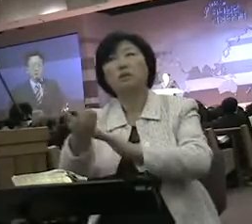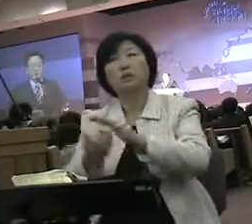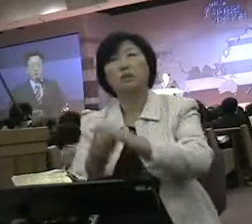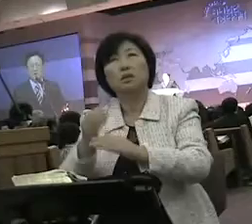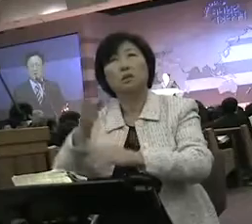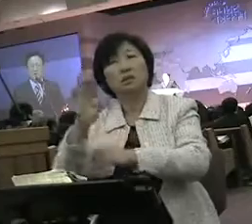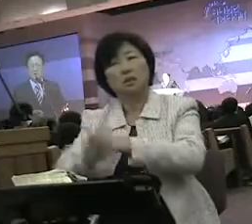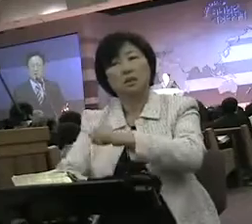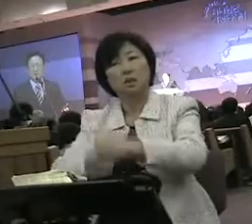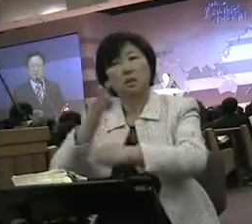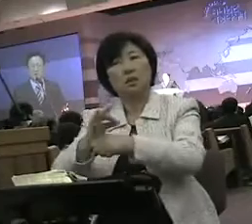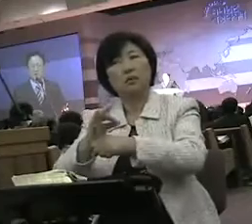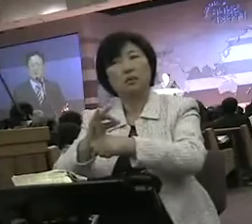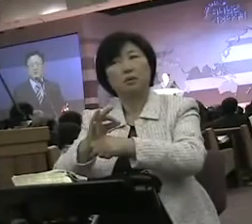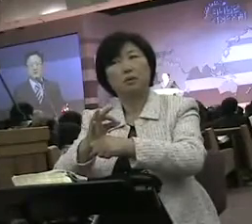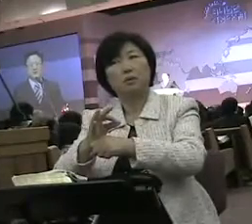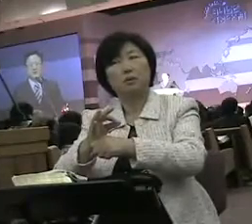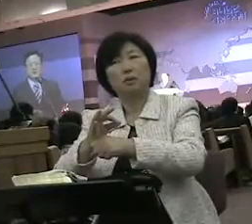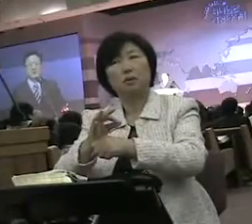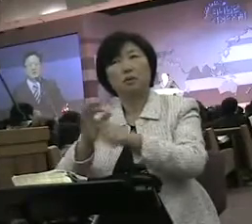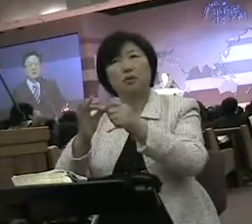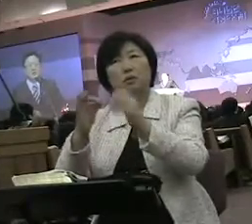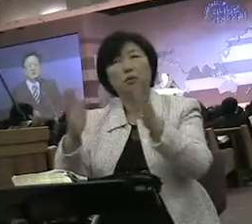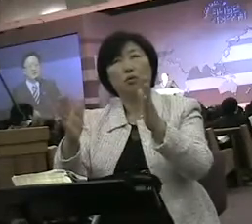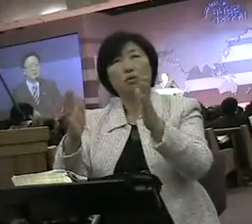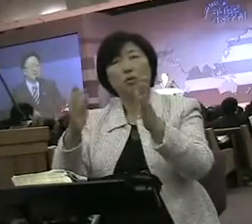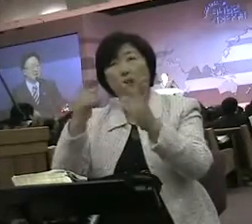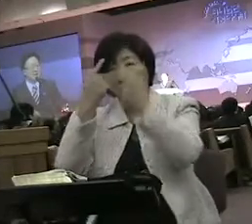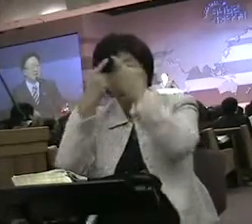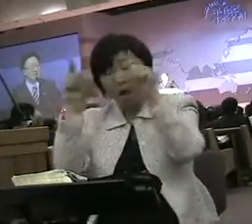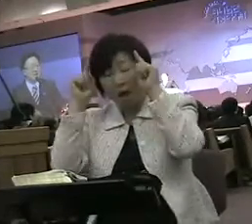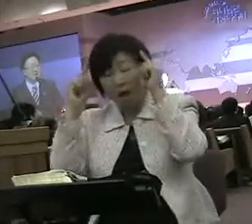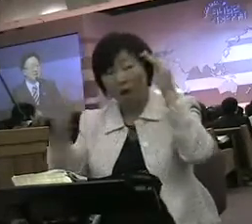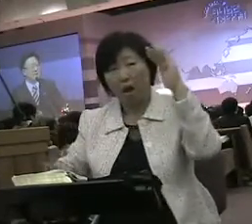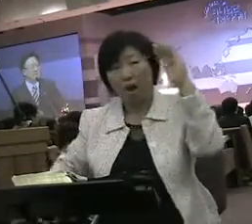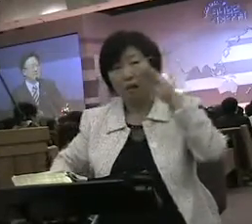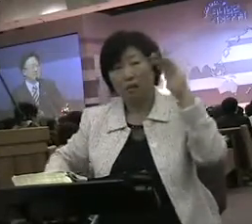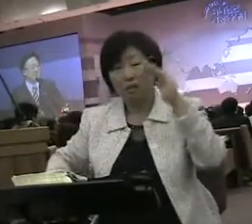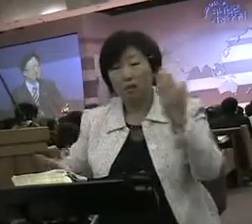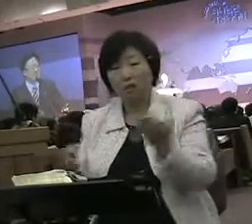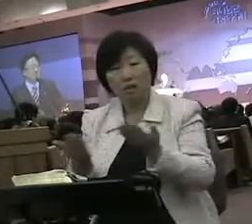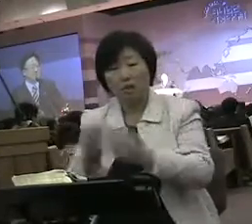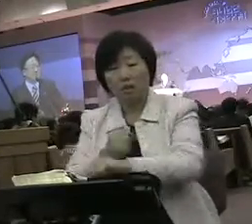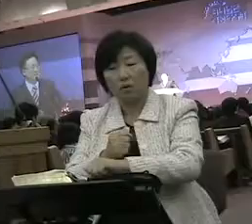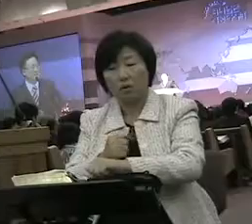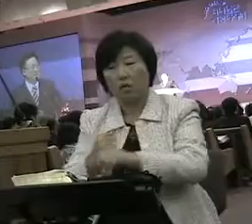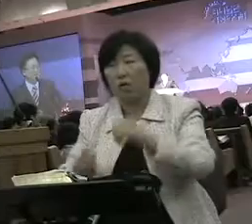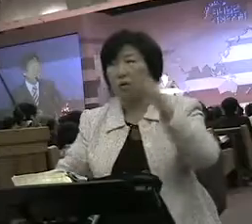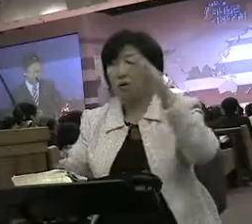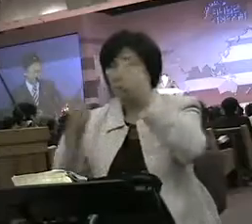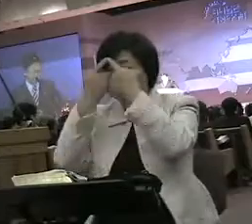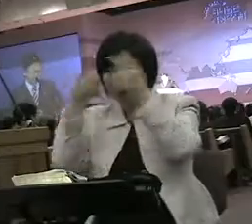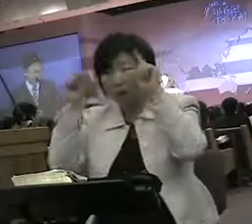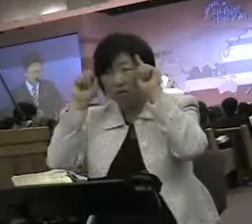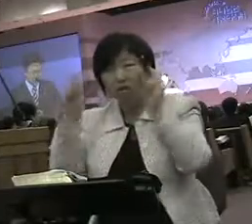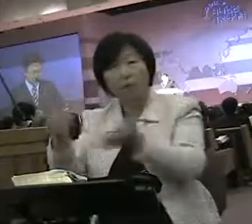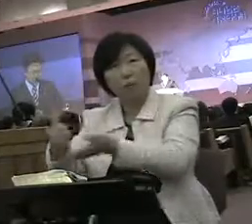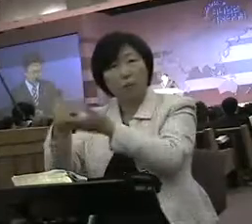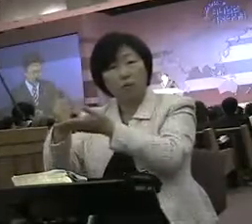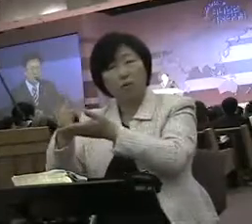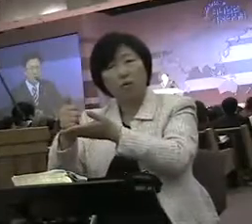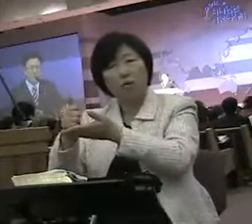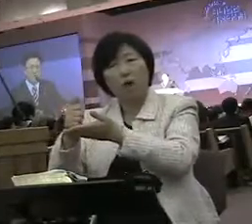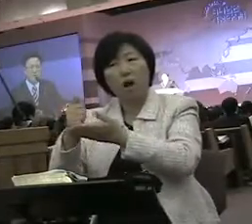10년 유학생활 하는 동안에 대학생 사역을 했습니다. 1.5세 대학생들을 섬겼습니다. 캠퍼스